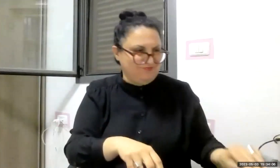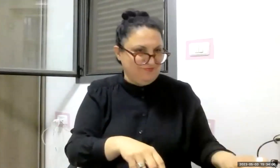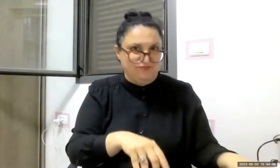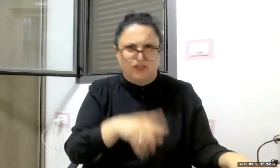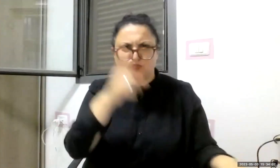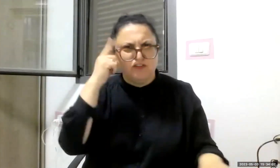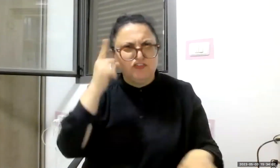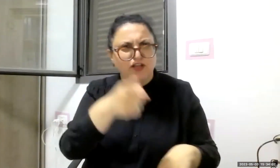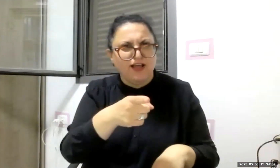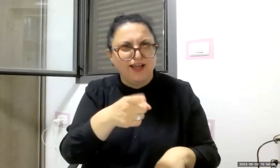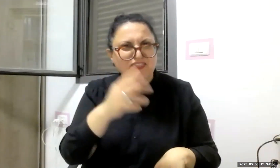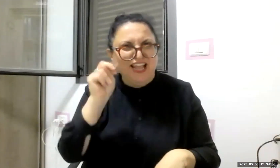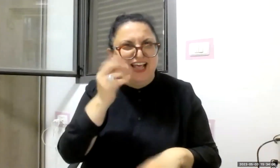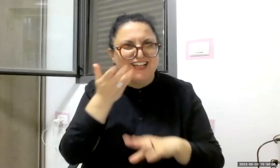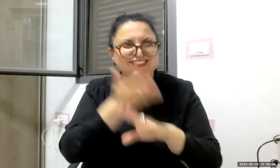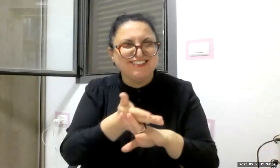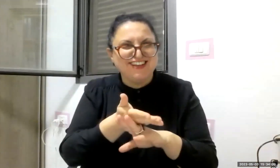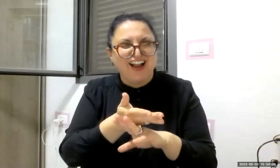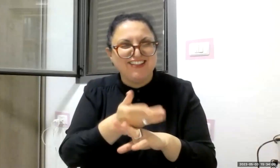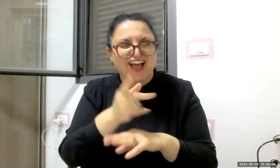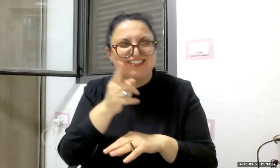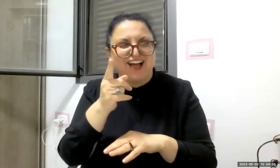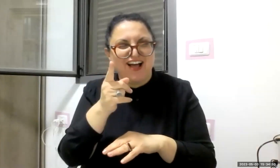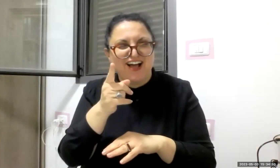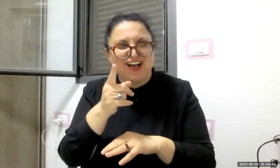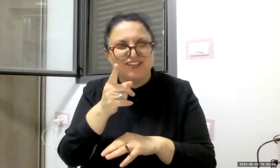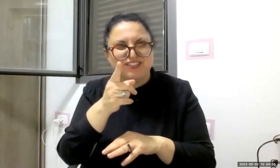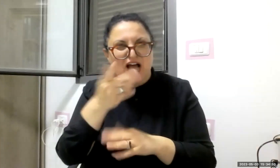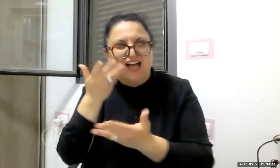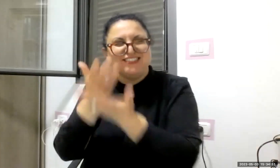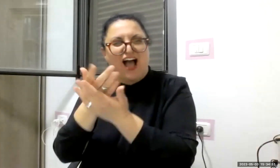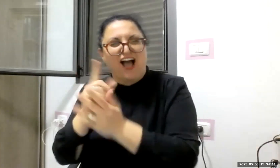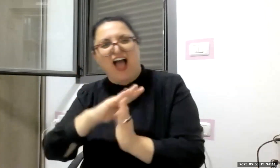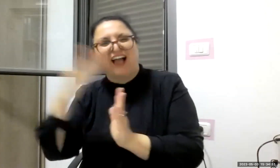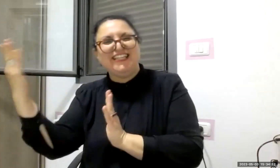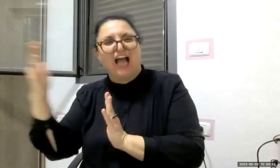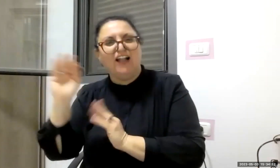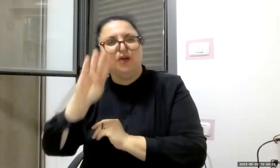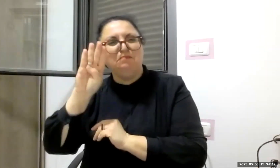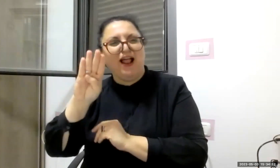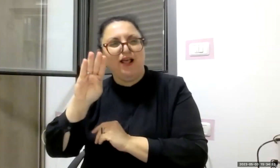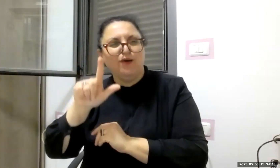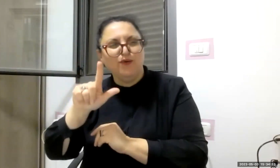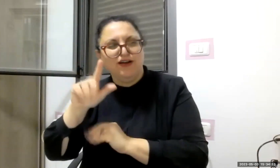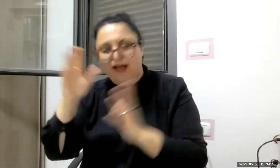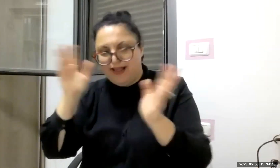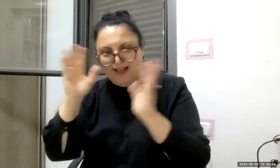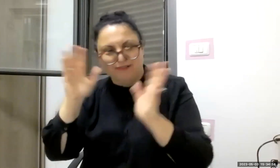אני חושבת שנילי יציאה הצעה רדיקלית של